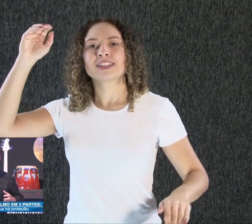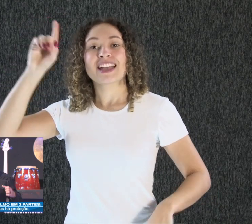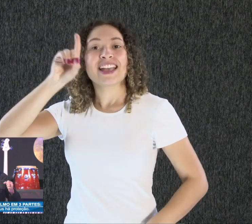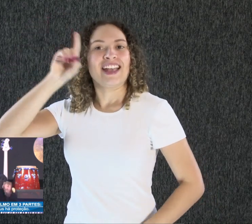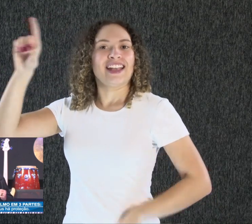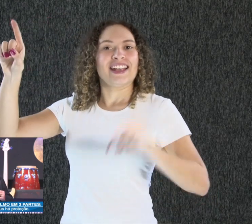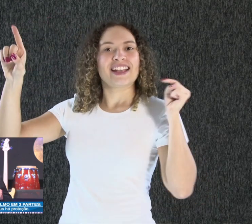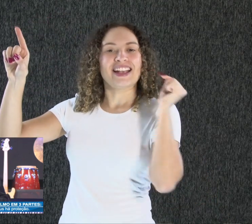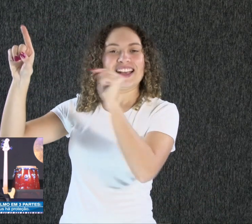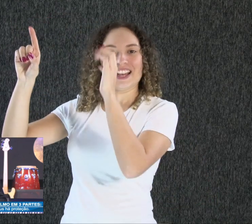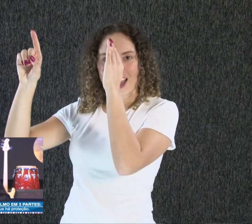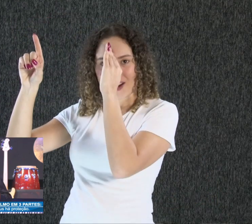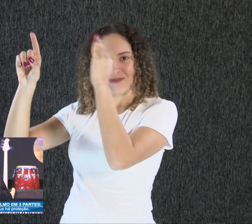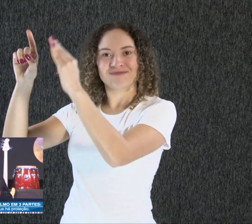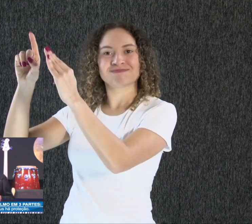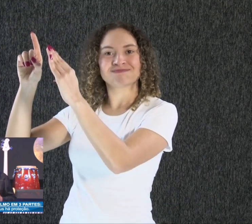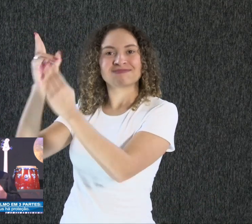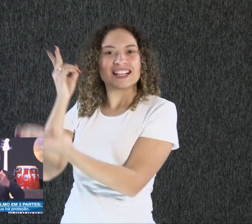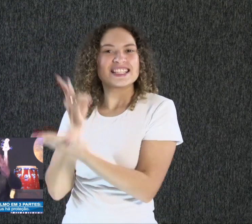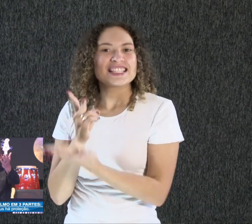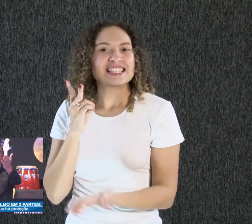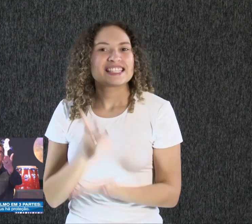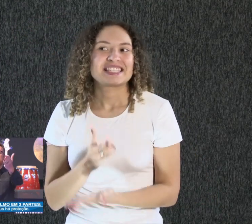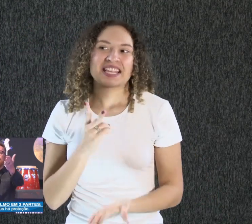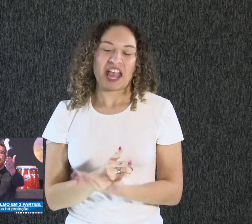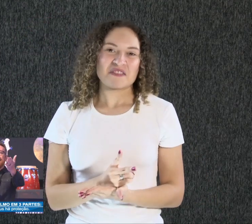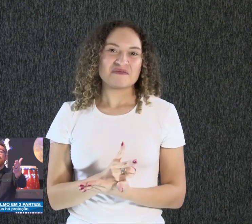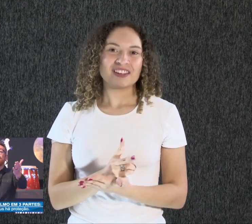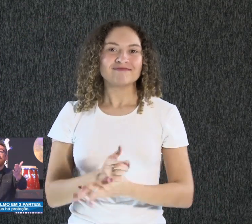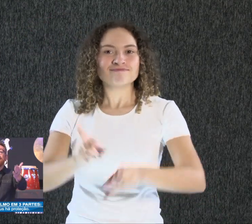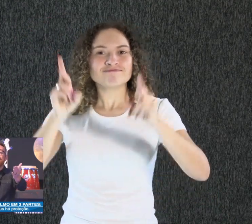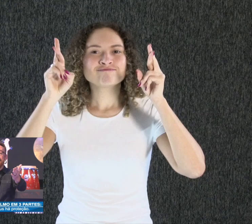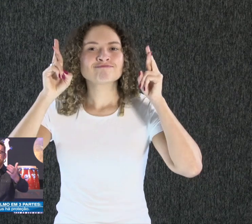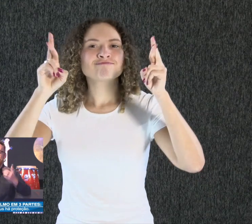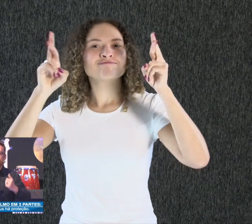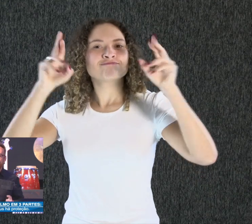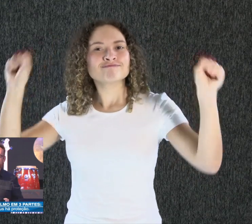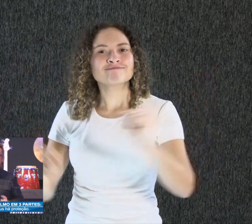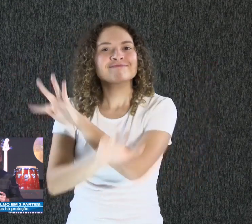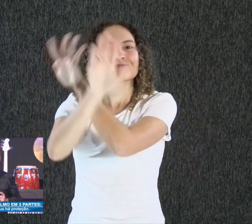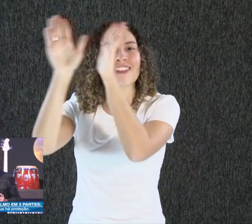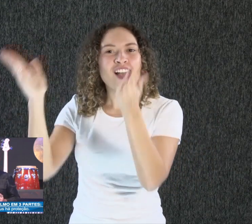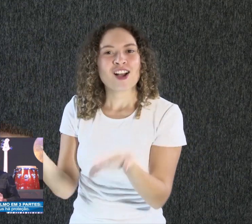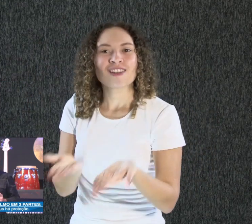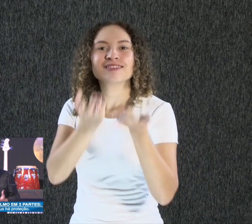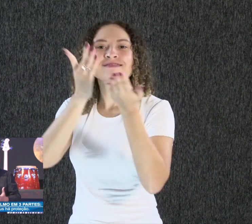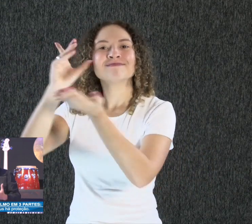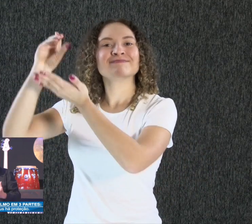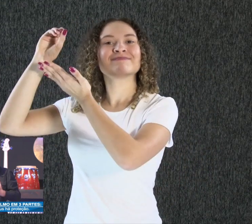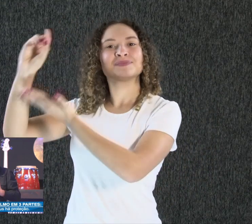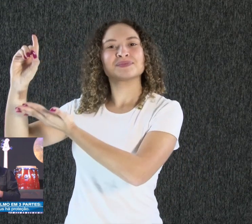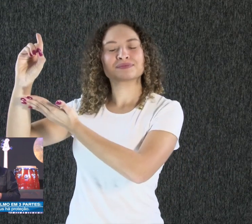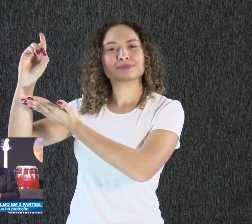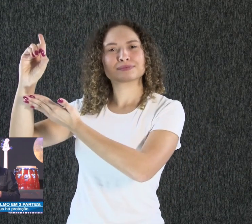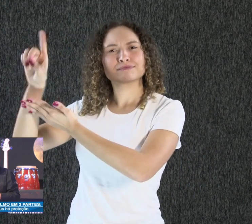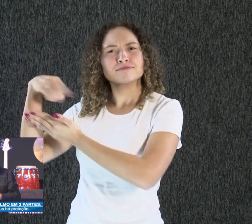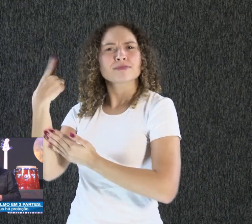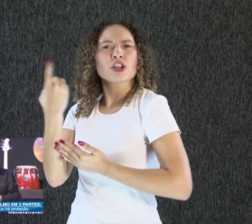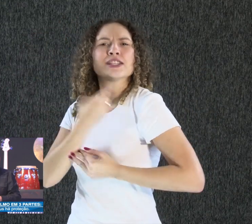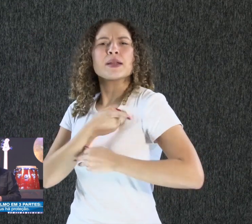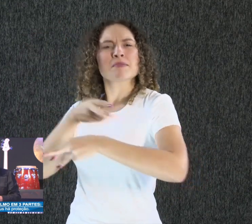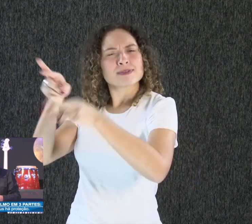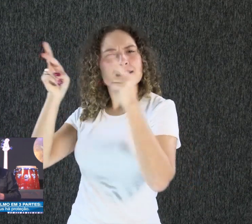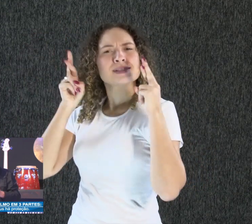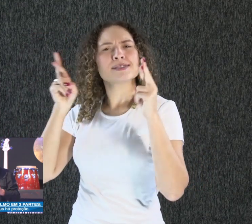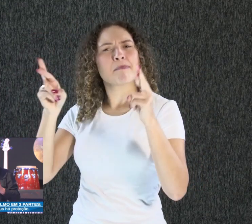do que aquele que está no mundo. É Cristo em vós, a esperança da glória. Cristo habitando na nossa